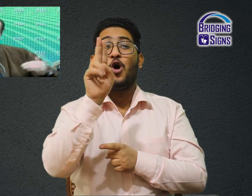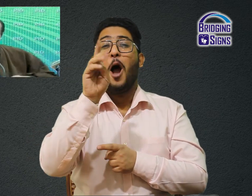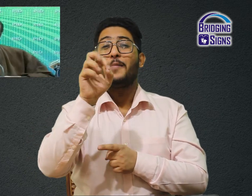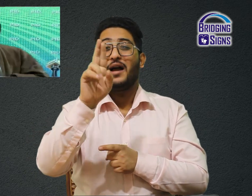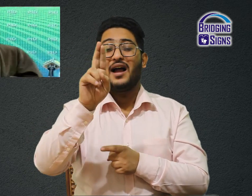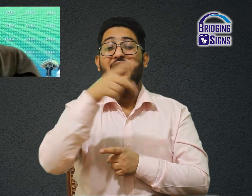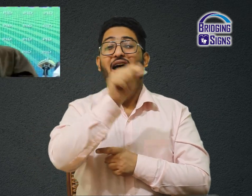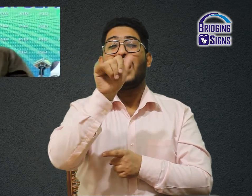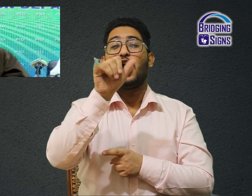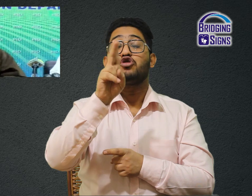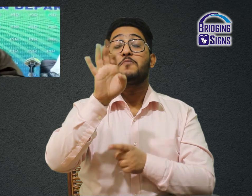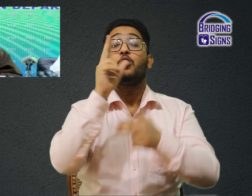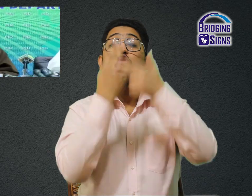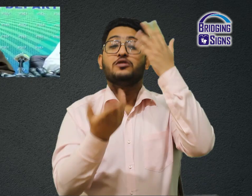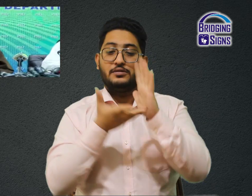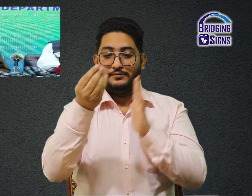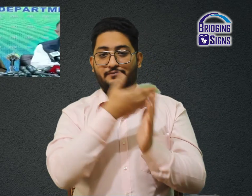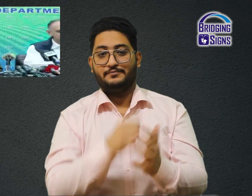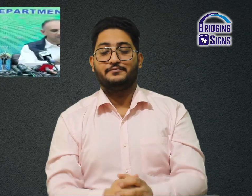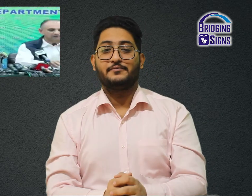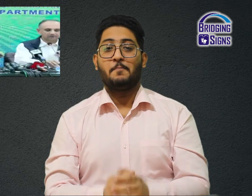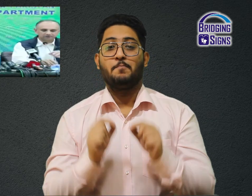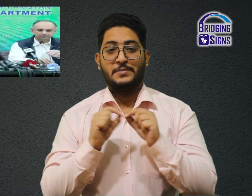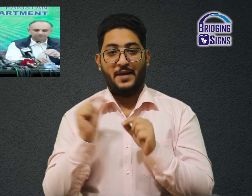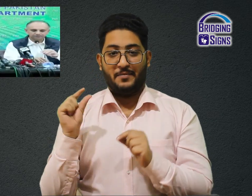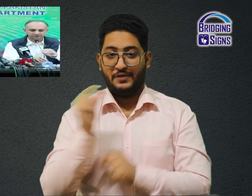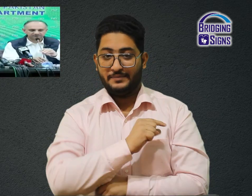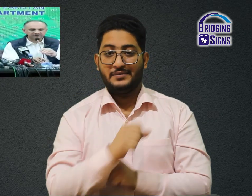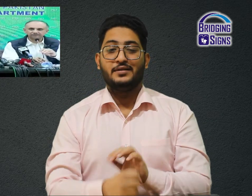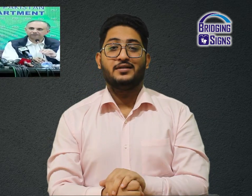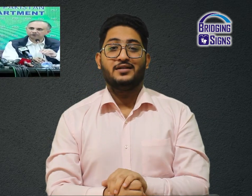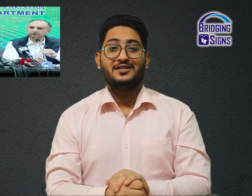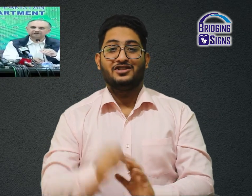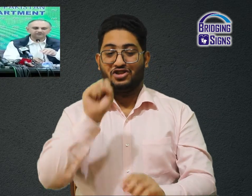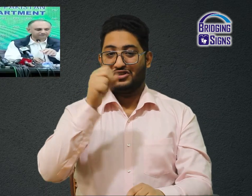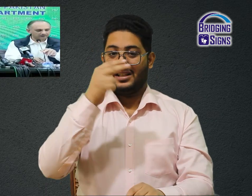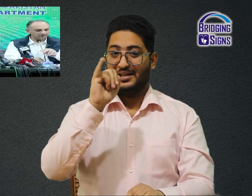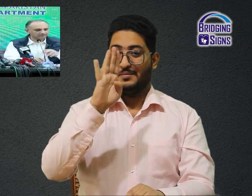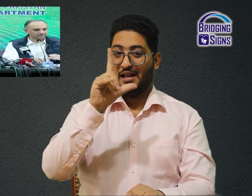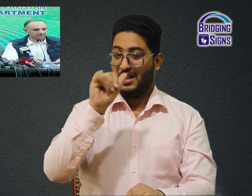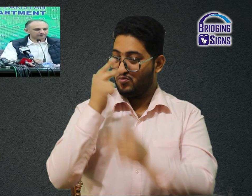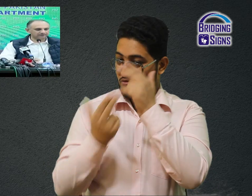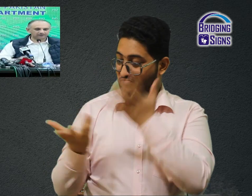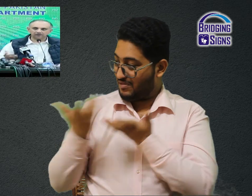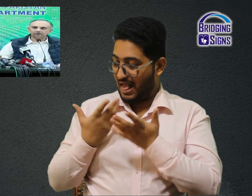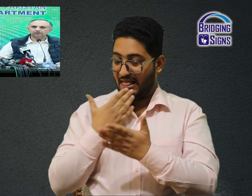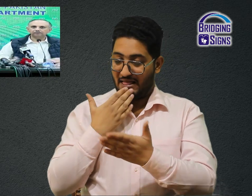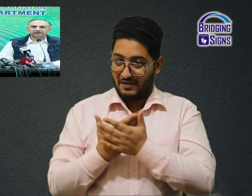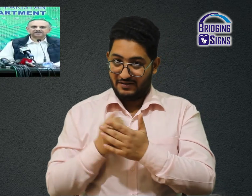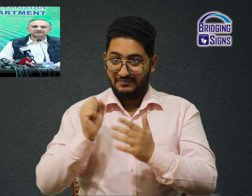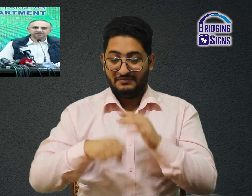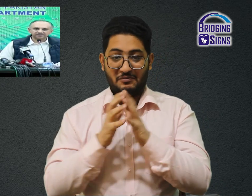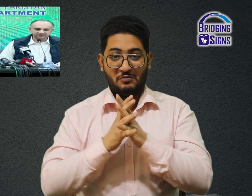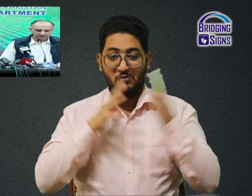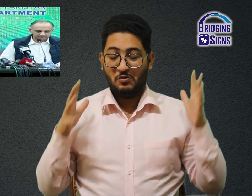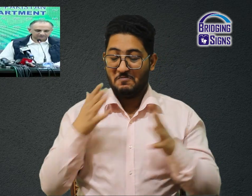है उसकी आपको तफसीलात बताएं। बिस्मिल्लाह रहमान रहीम। शिबली साहब, बहुत शुक्रिया आपका, आपने